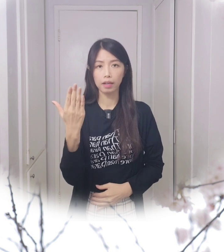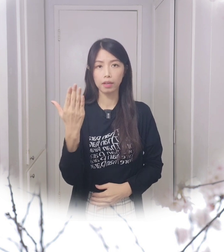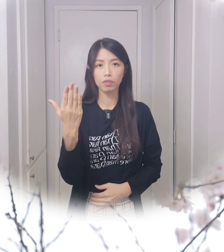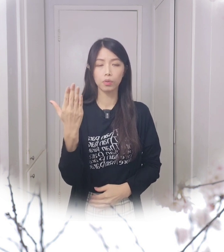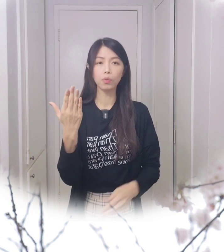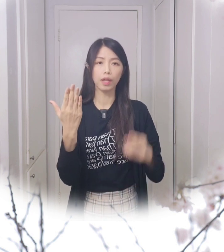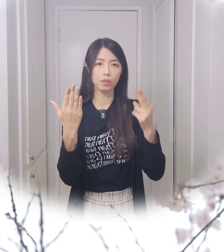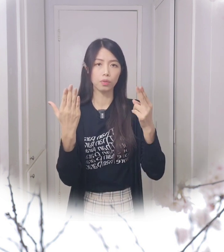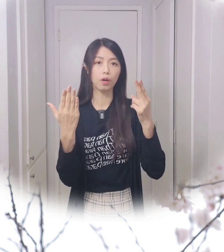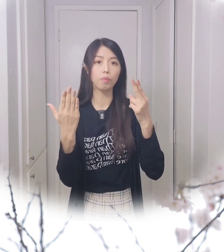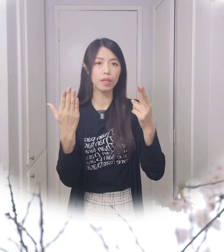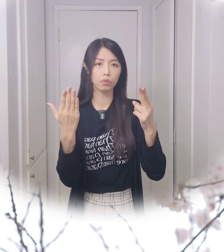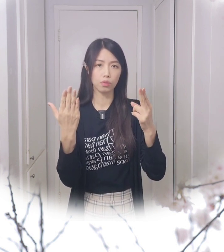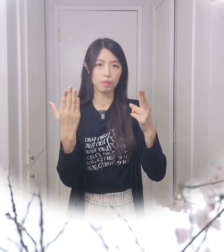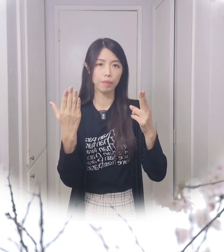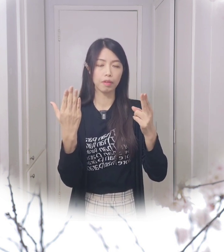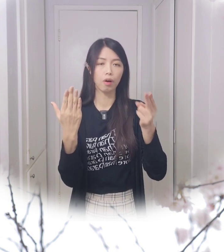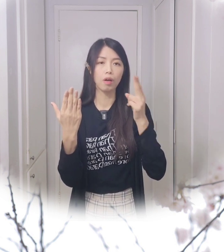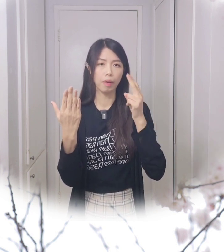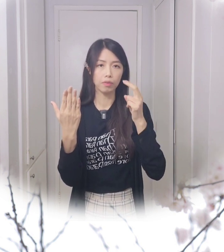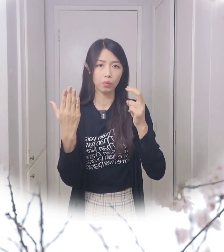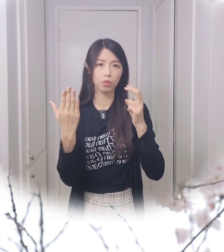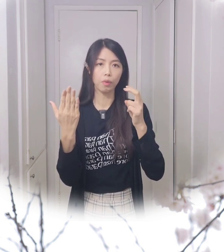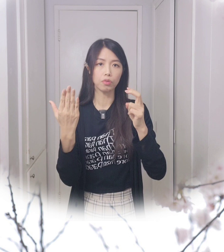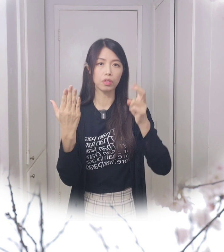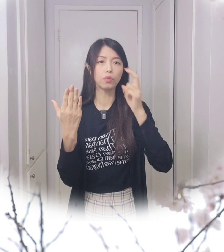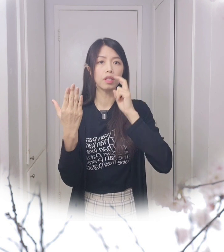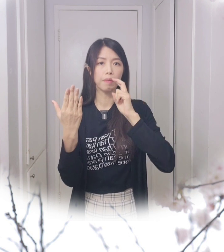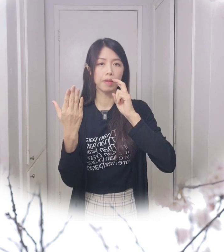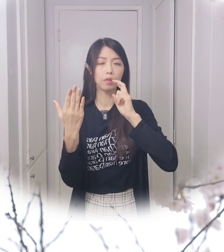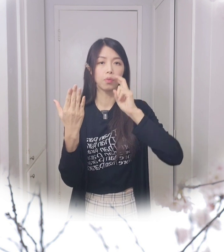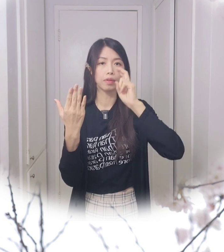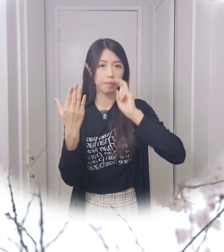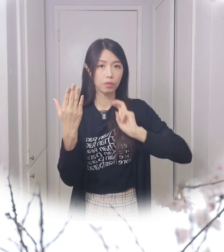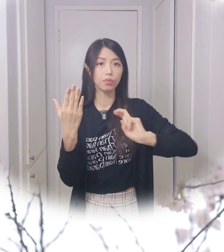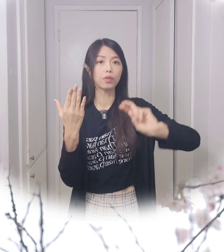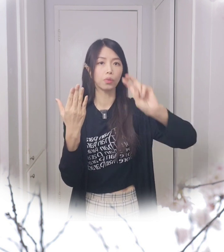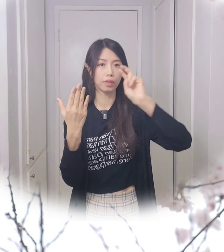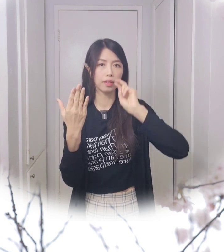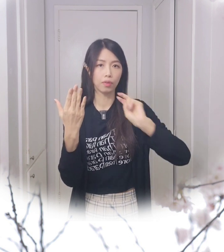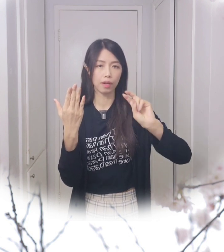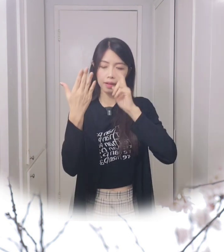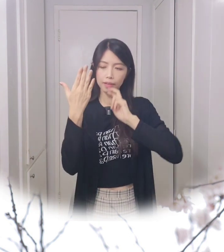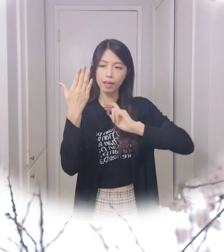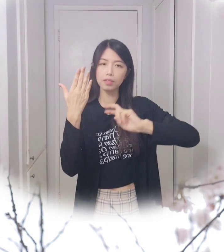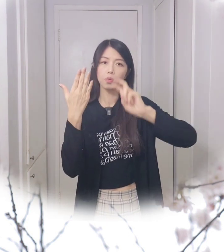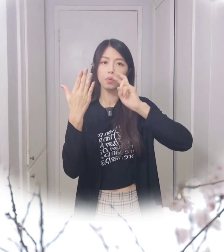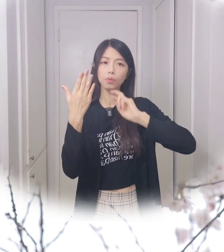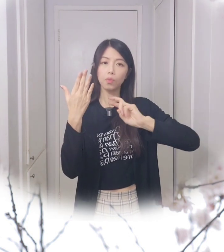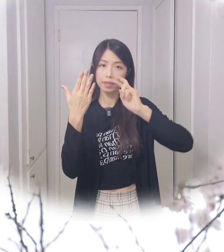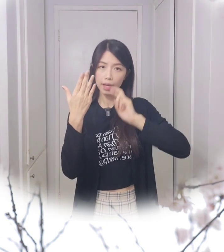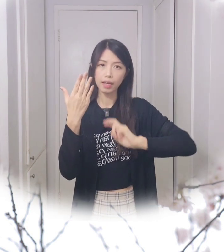나를 향하게 해주시고 다른 손은 검지하고 중지만 펴서 반 정도 접어주시고 입 앞에서 동그라미를 두 개 정도 그린다고 생각하시면 돼요.